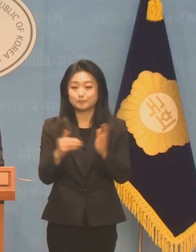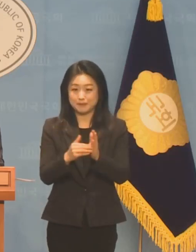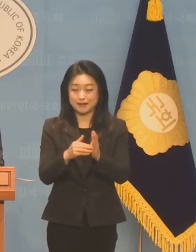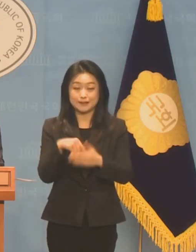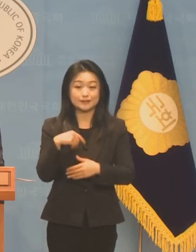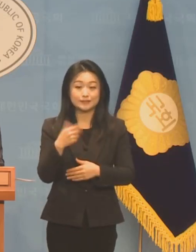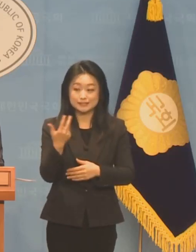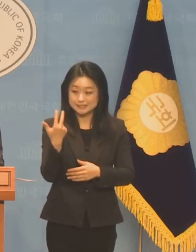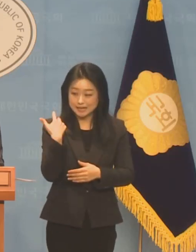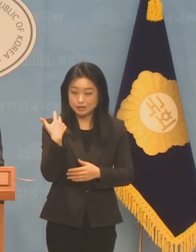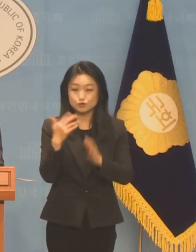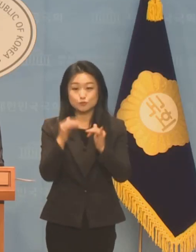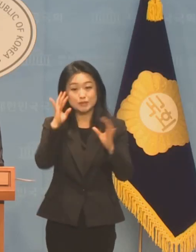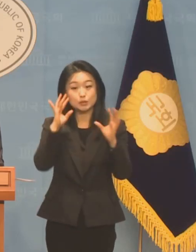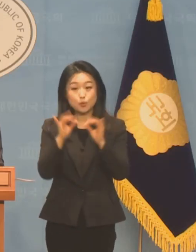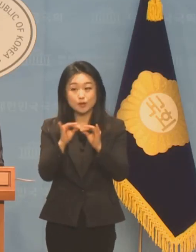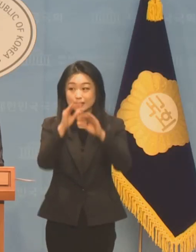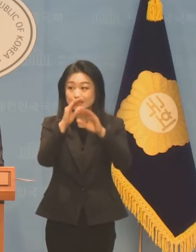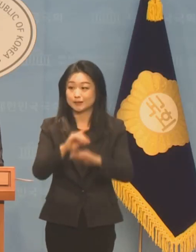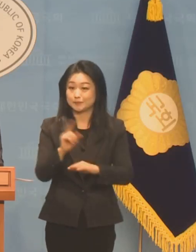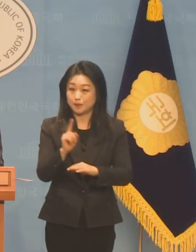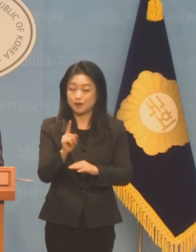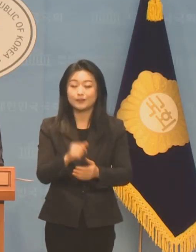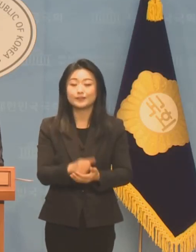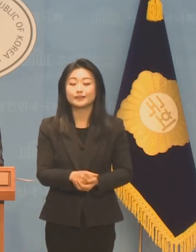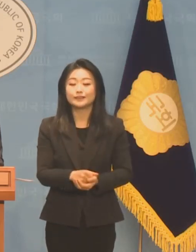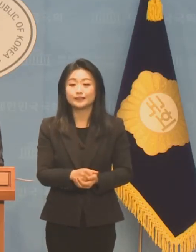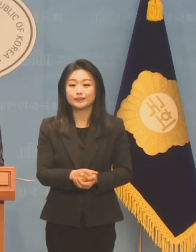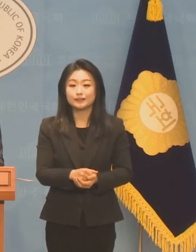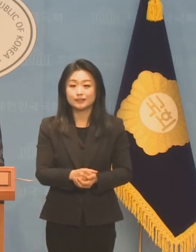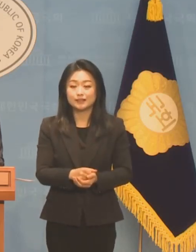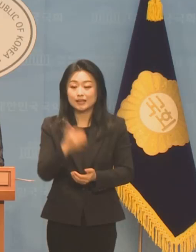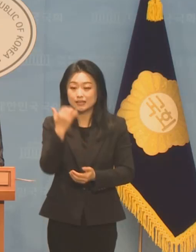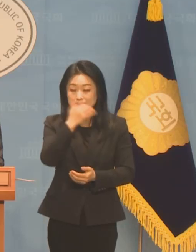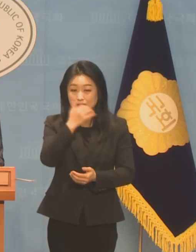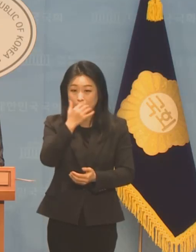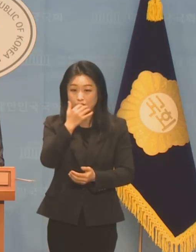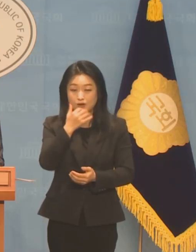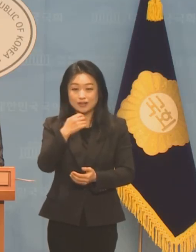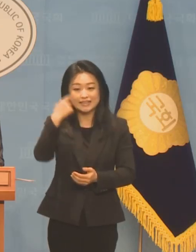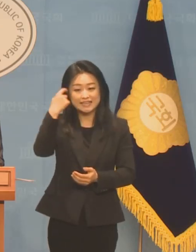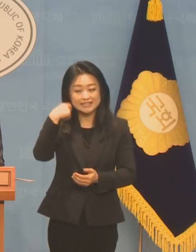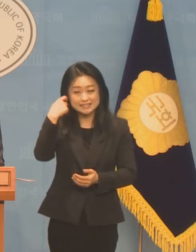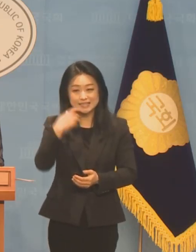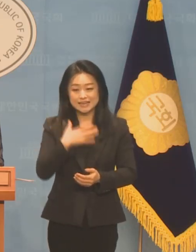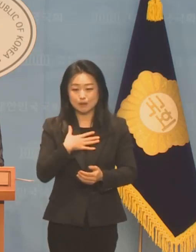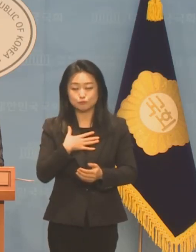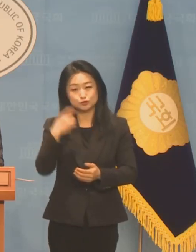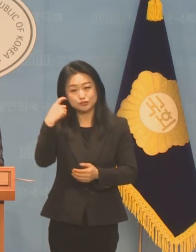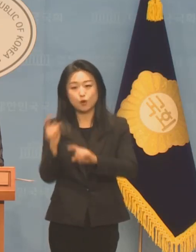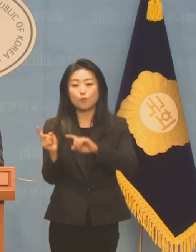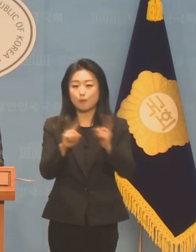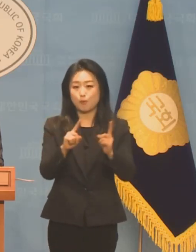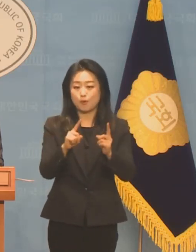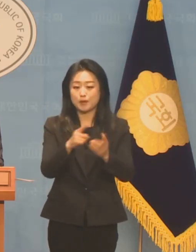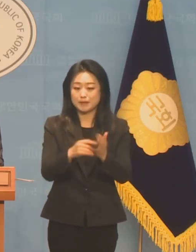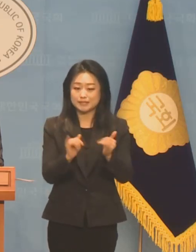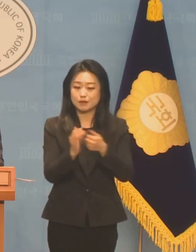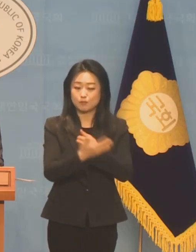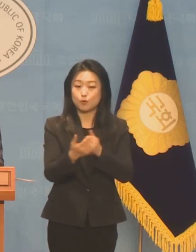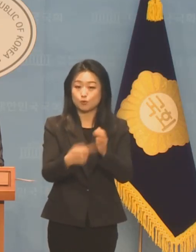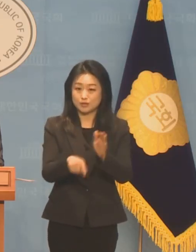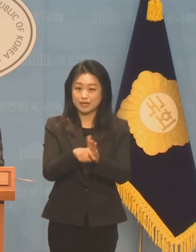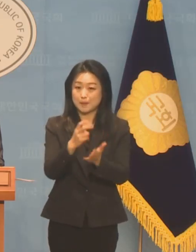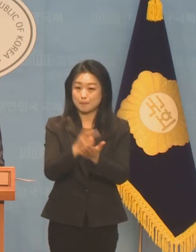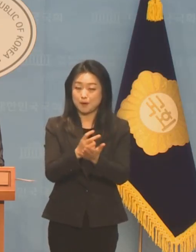다음 지난주 국민 동의 청원 현황입니다. 성범죄 판결의 성인지 감수성 회복과 피해자 보호를 위한